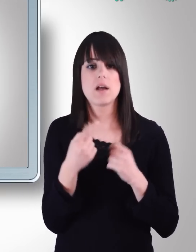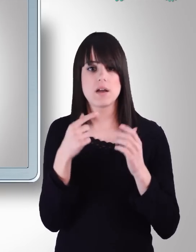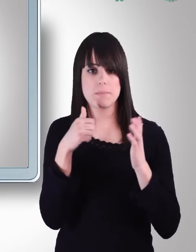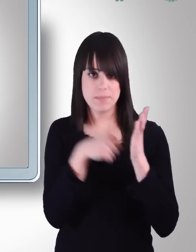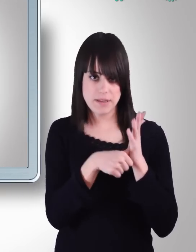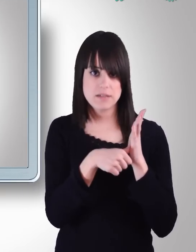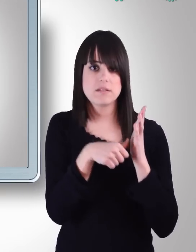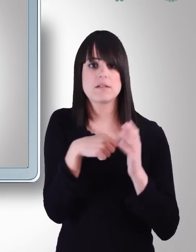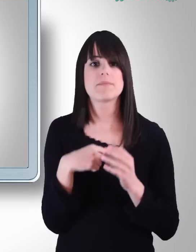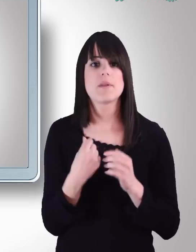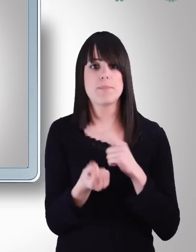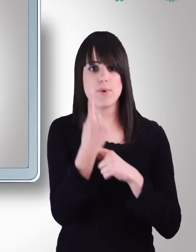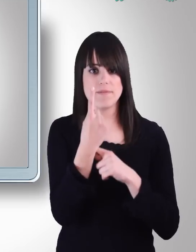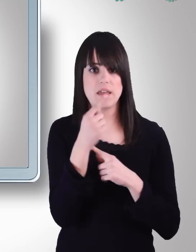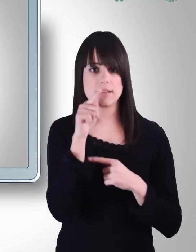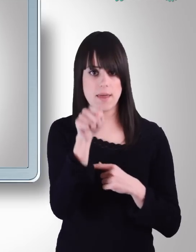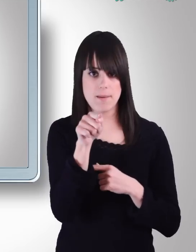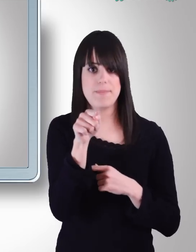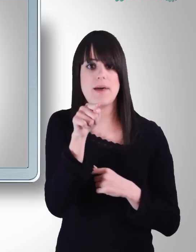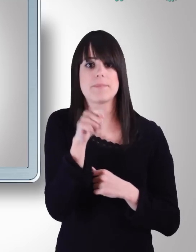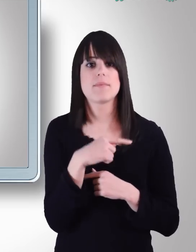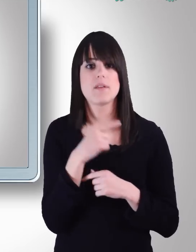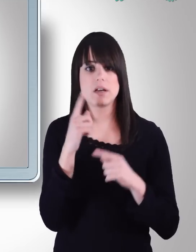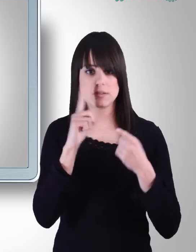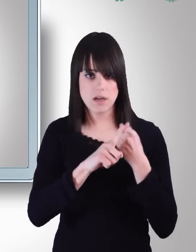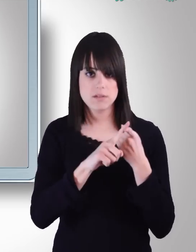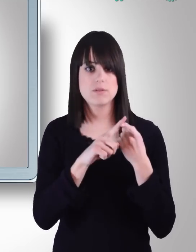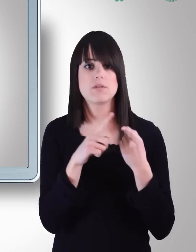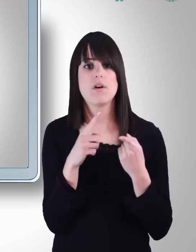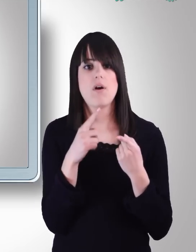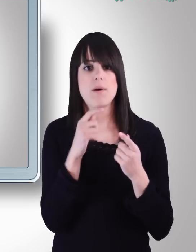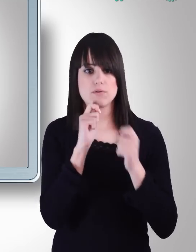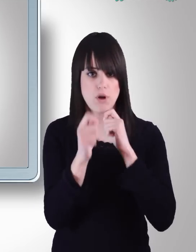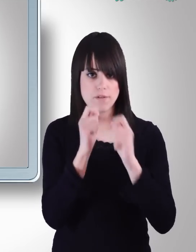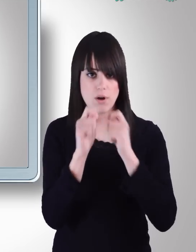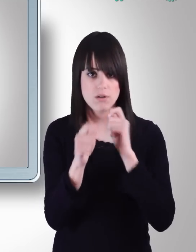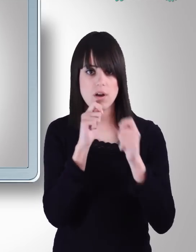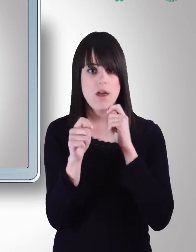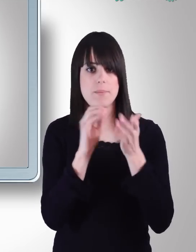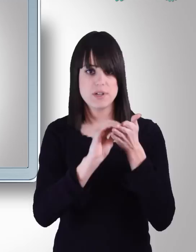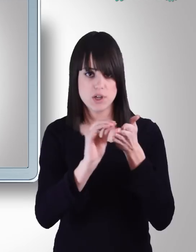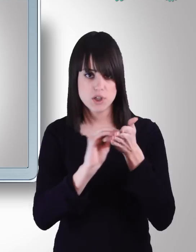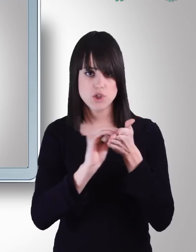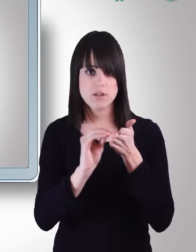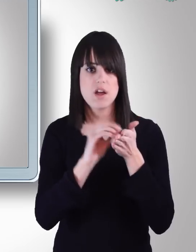lajkovali fotografiju, komentari, da ostavite komentar ako vam se nešto sviđa ili ne. I sledeća